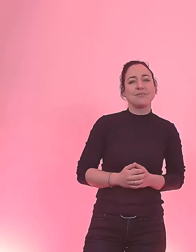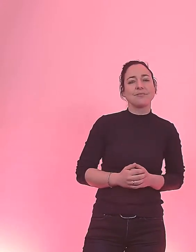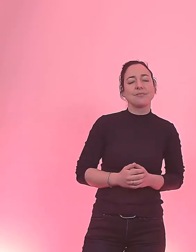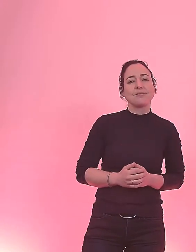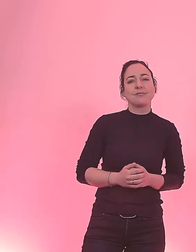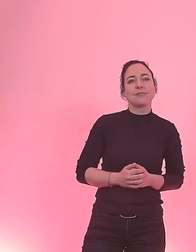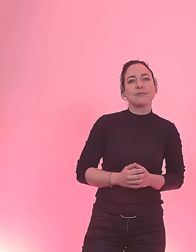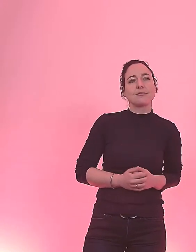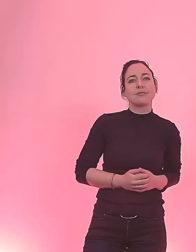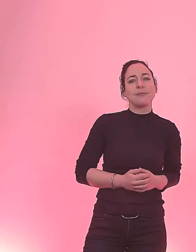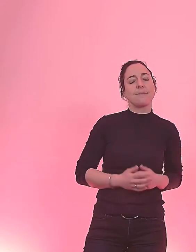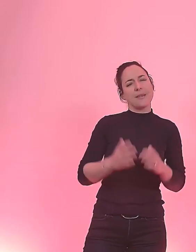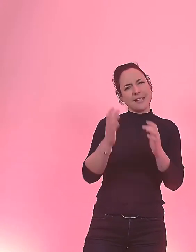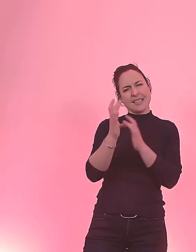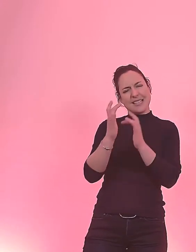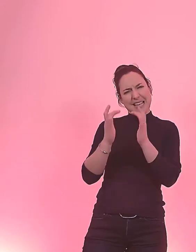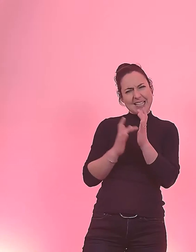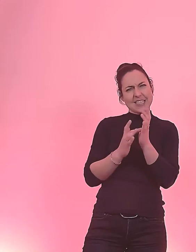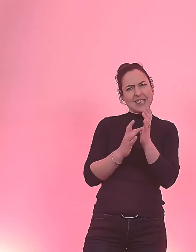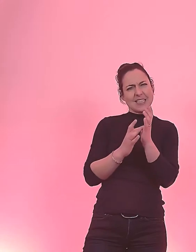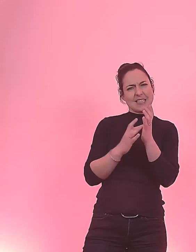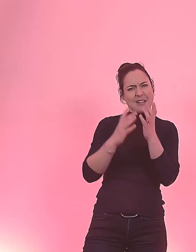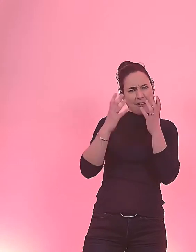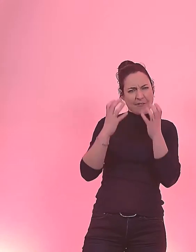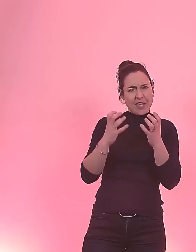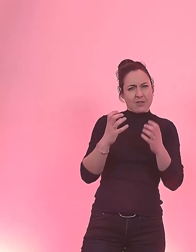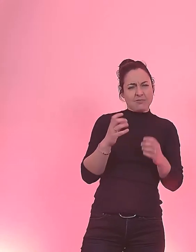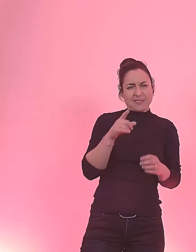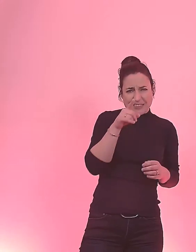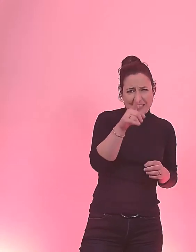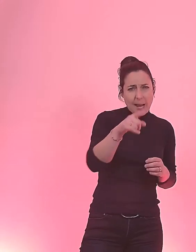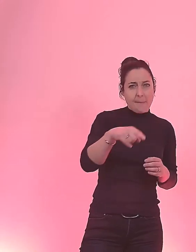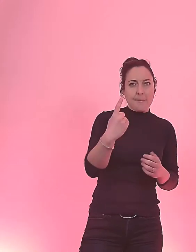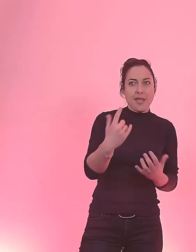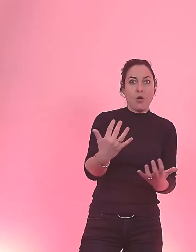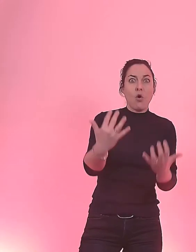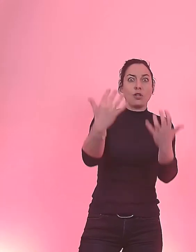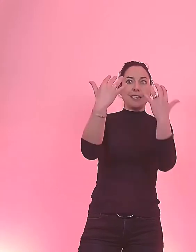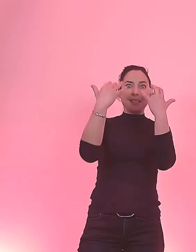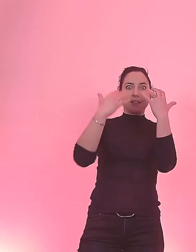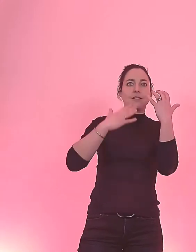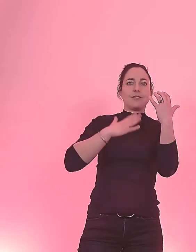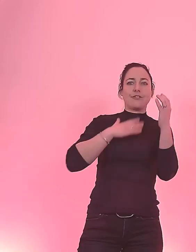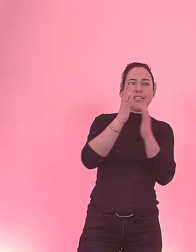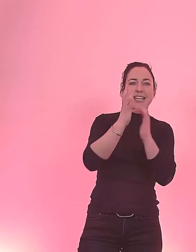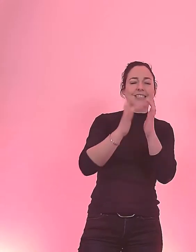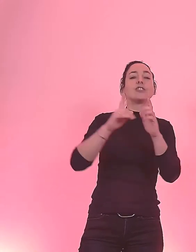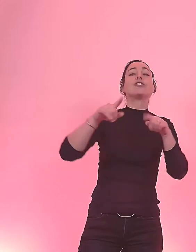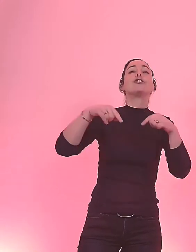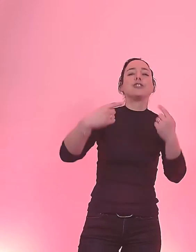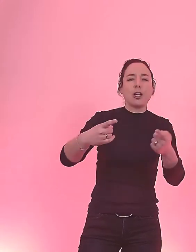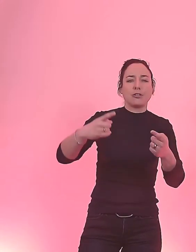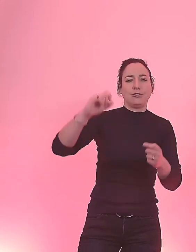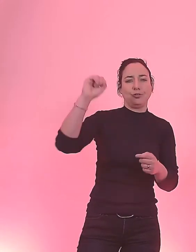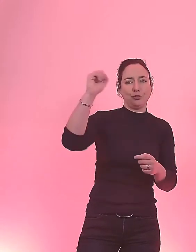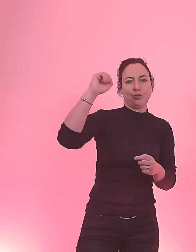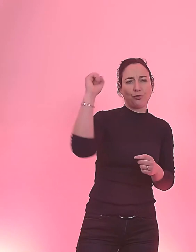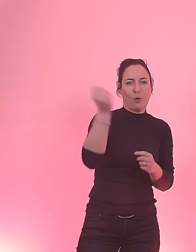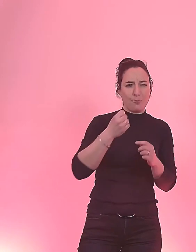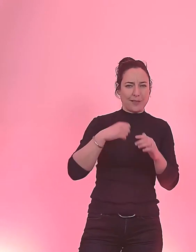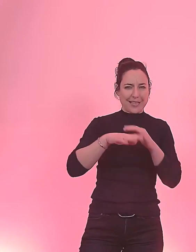jezus wil dat jij sterke band op dat je meer onder de indruk bent van van hem dan van de storm in leven